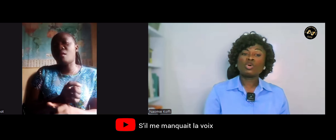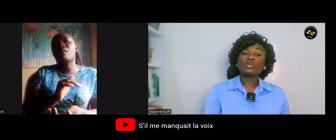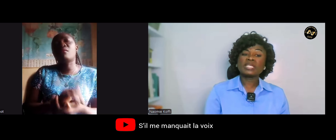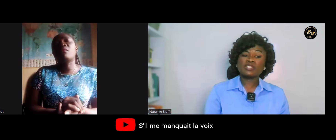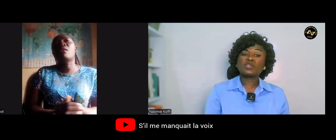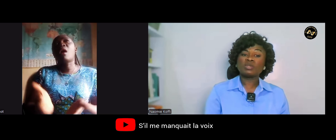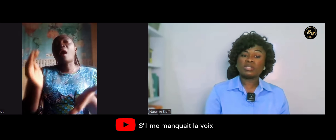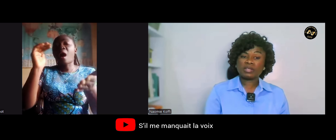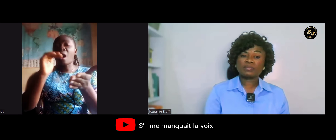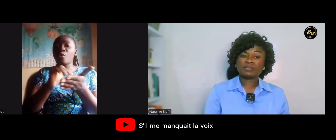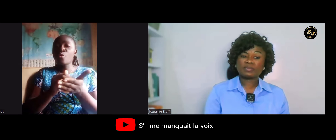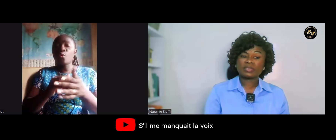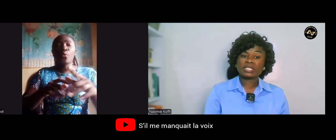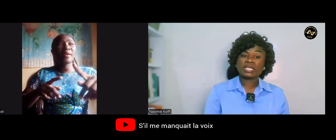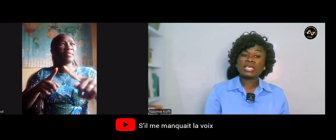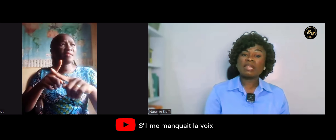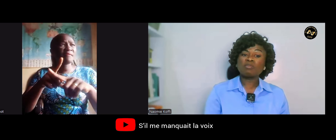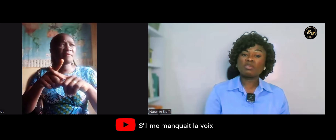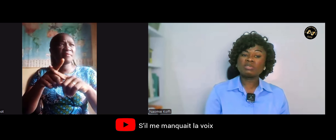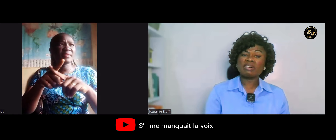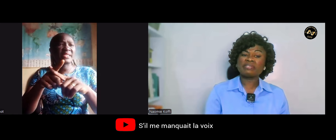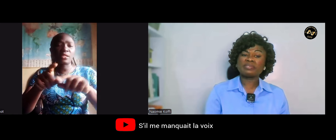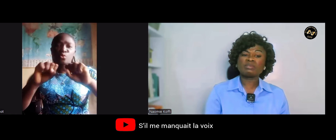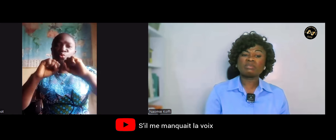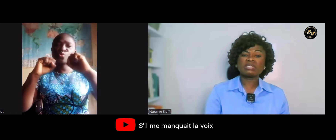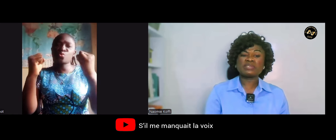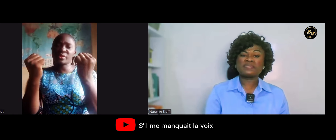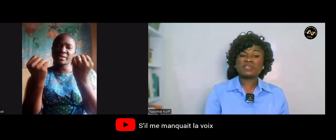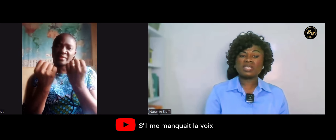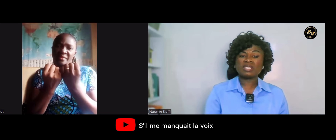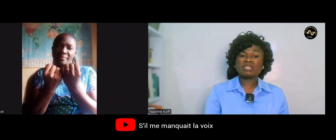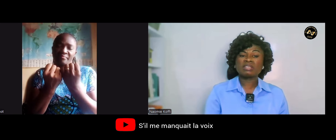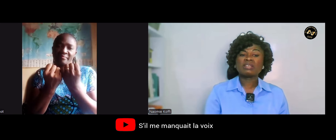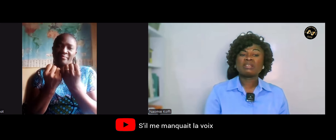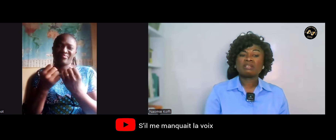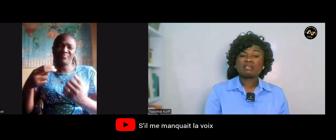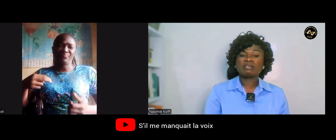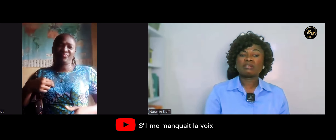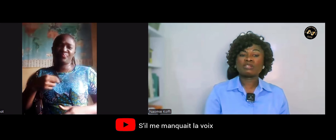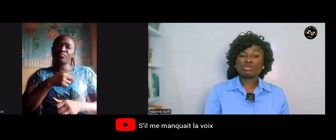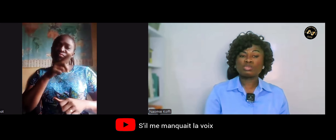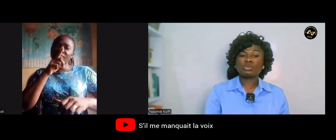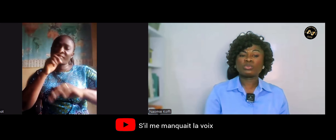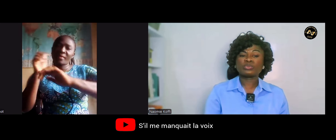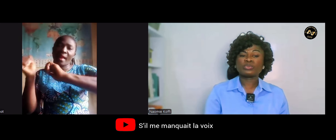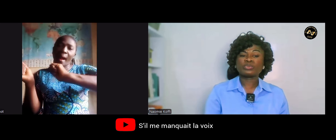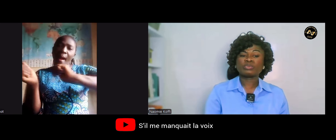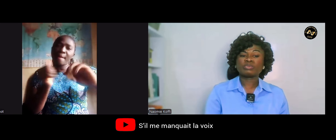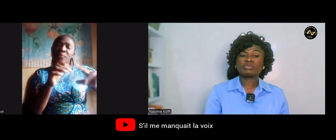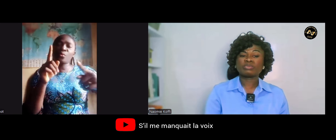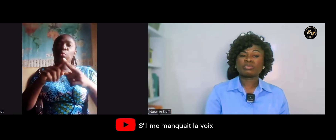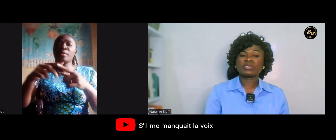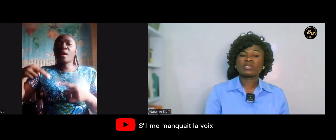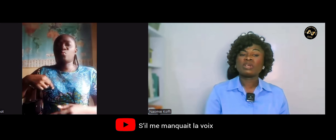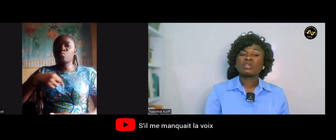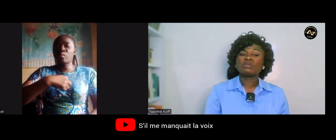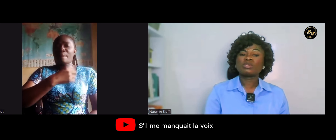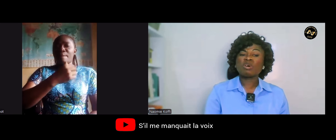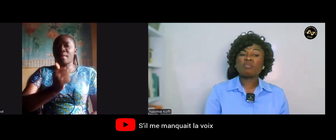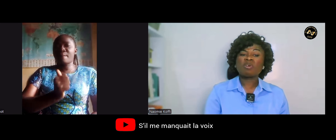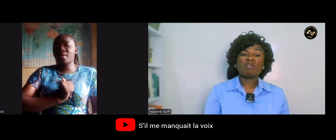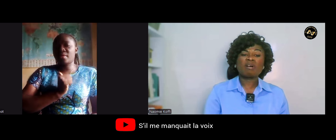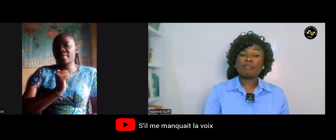qui ont des difficultés. Également, nous avons des défis sociaux.